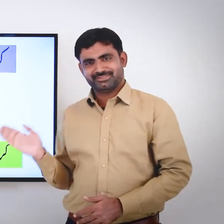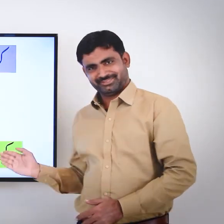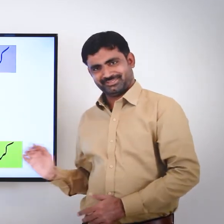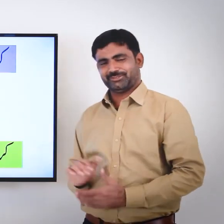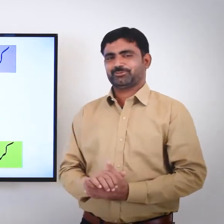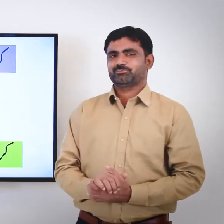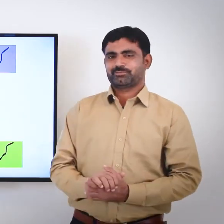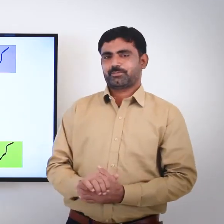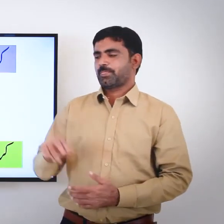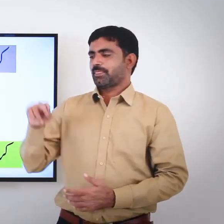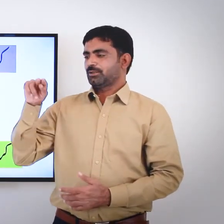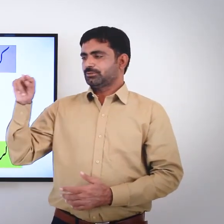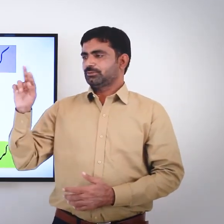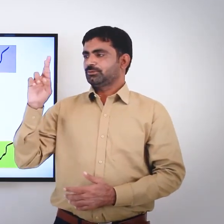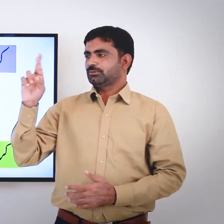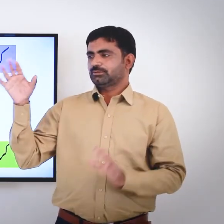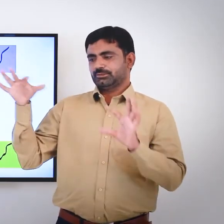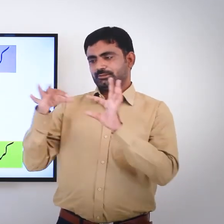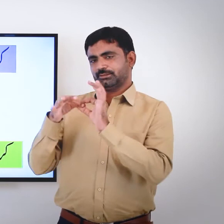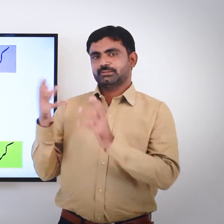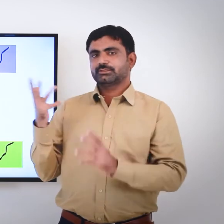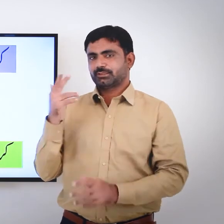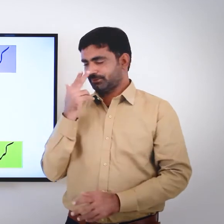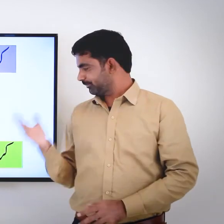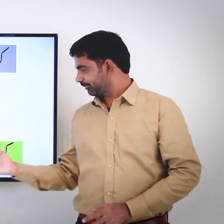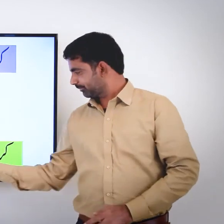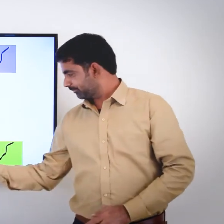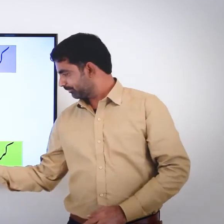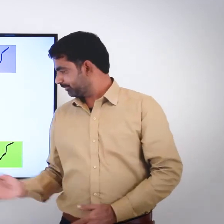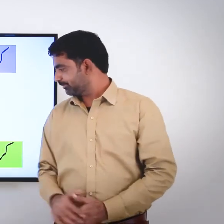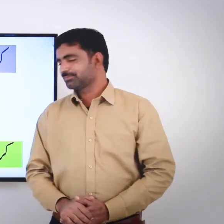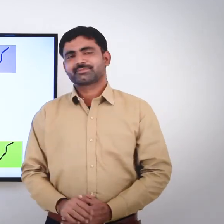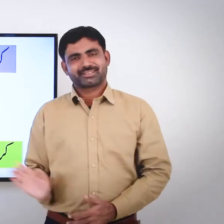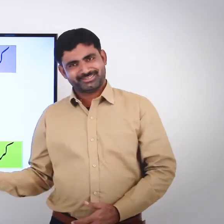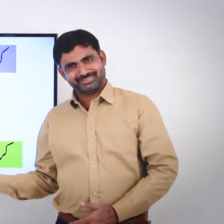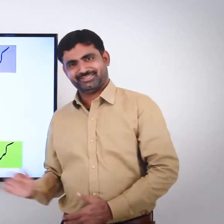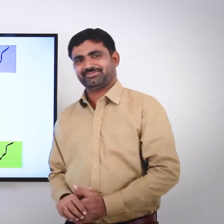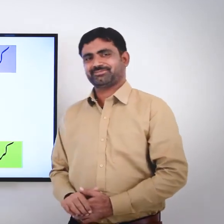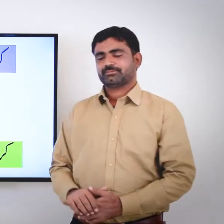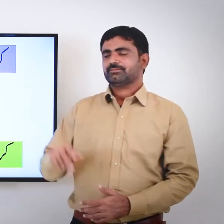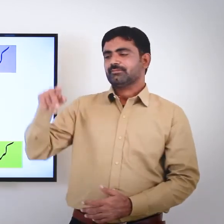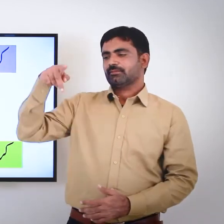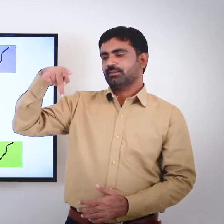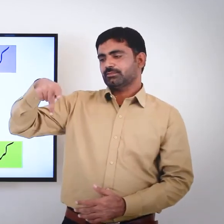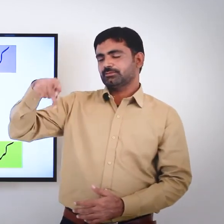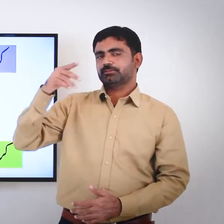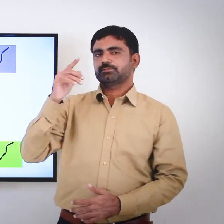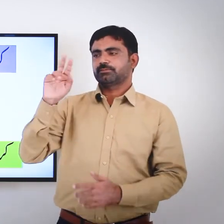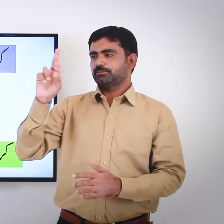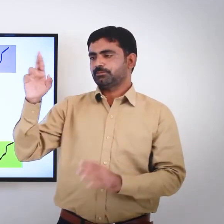دیکھیں، کاف کے ساتھ رے لگایا تو کر بن گیا۔ تے کے ساتھ رے لگایا تو تر بن گیا۔